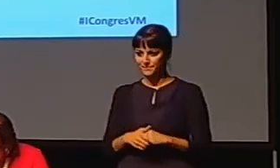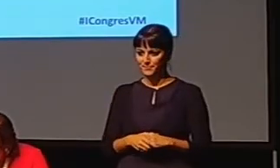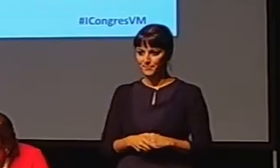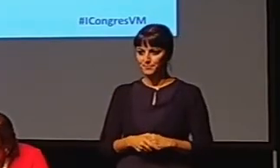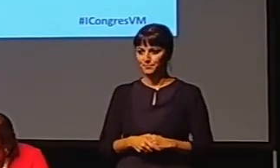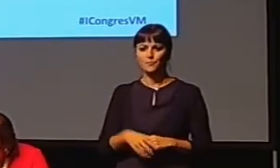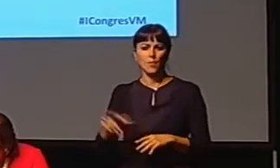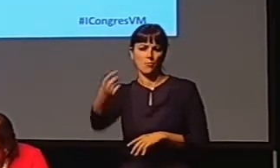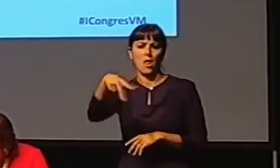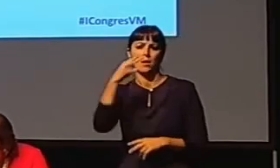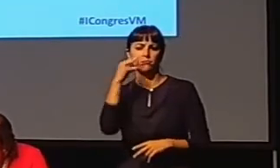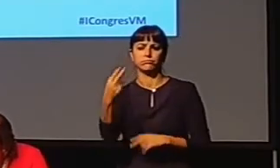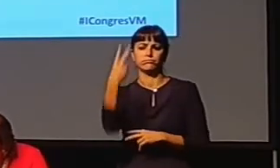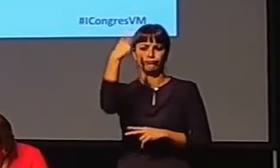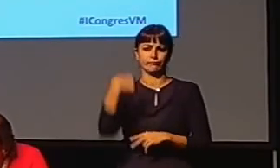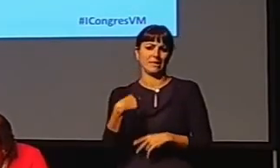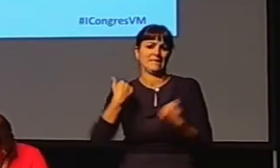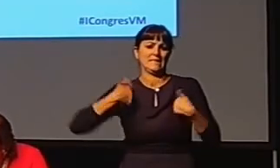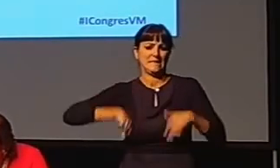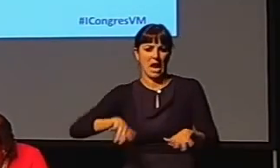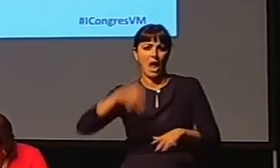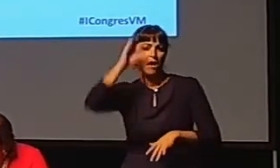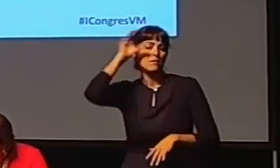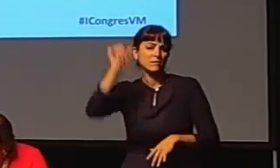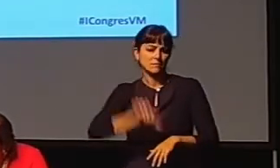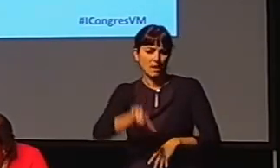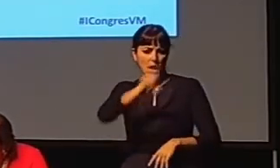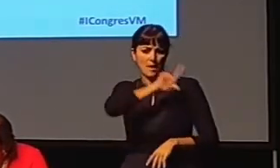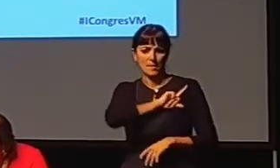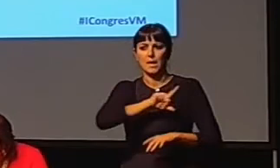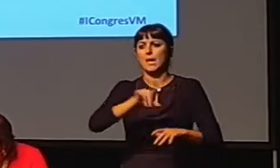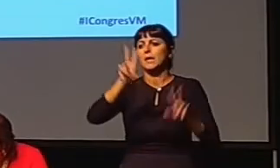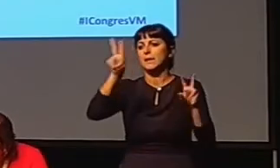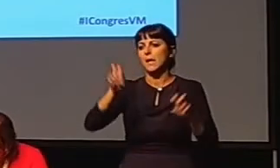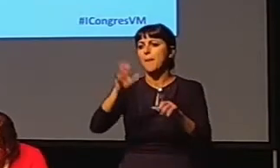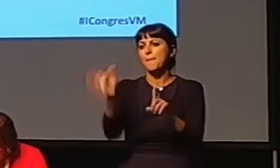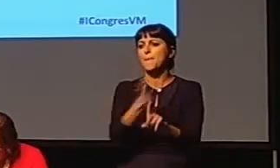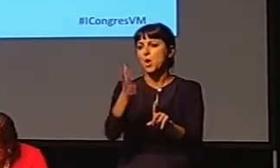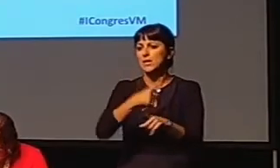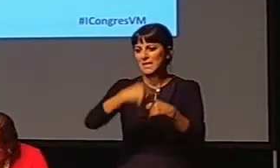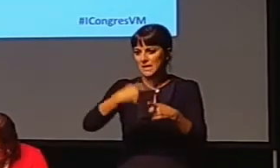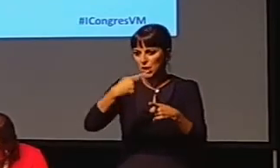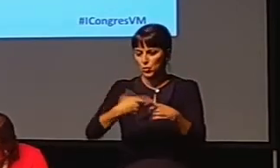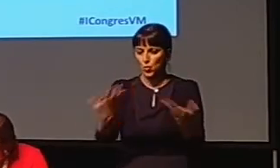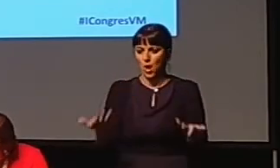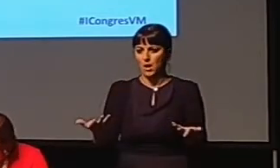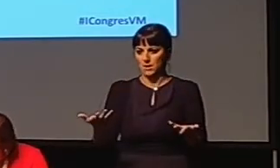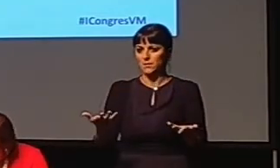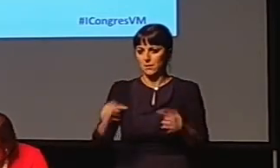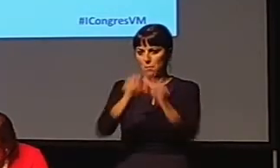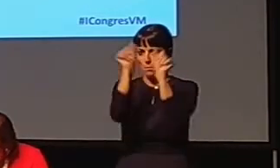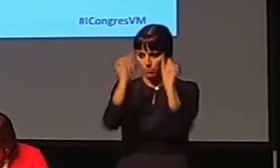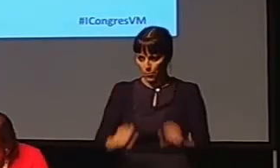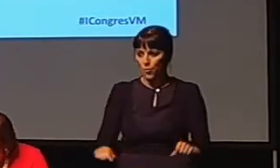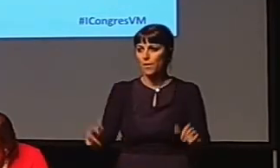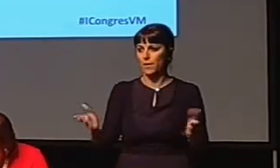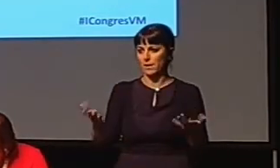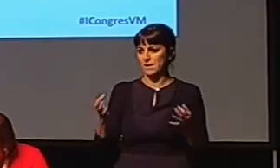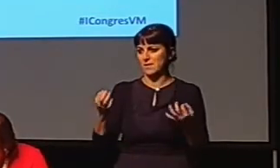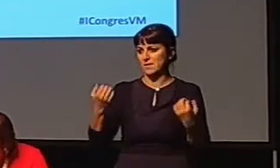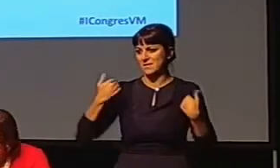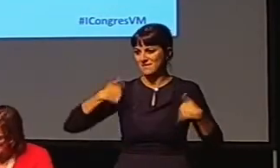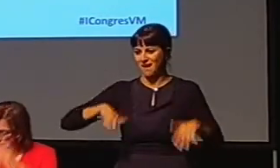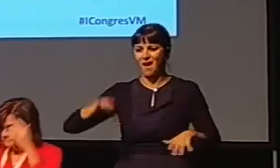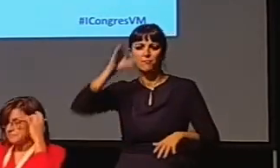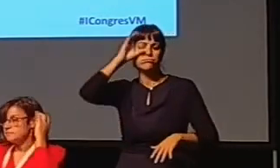Les que em coneixeu i m'havíeu escoltat alguna vegada quan parlo de violències sexuals i parlo de quin és el paradigma de les violències sexuals, m'haureu escoltat